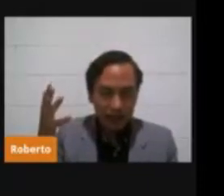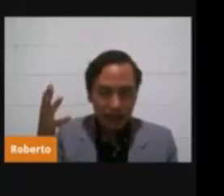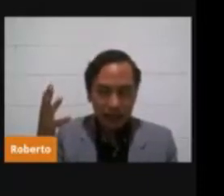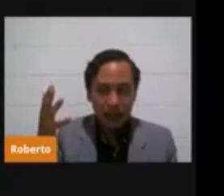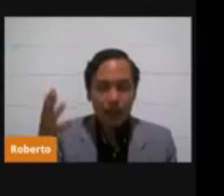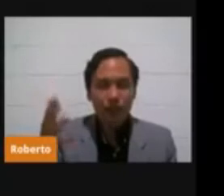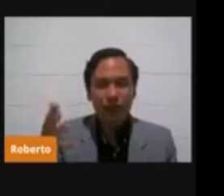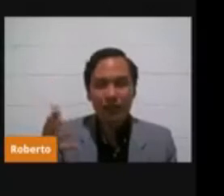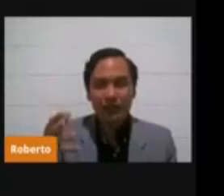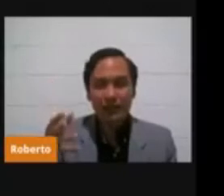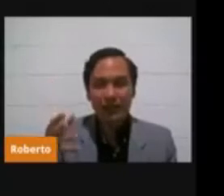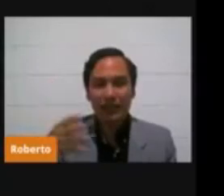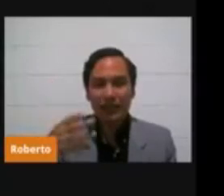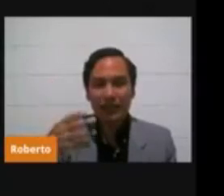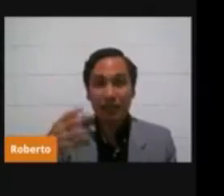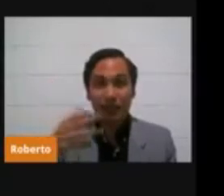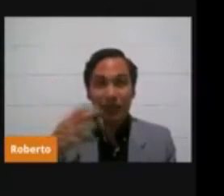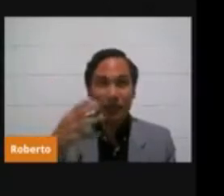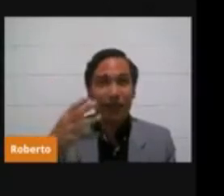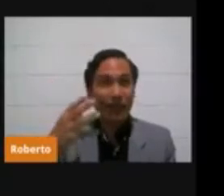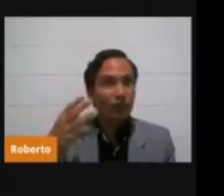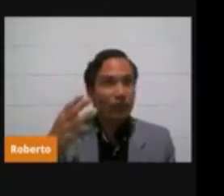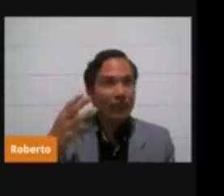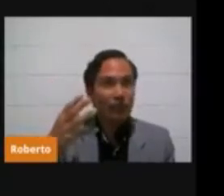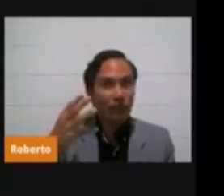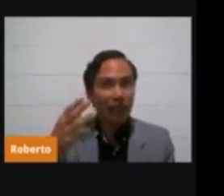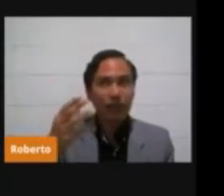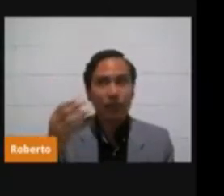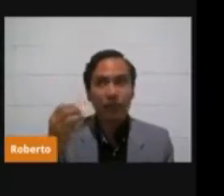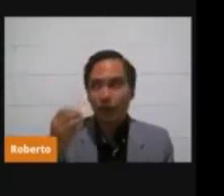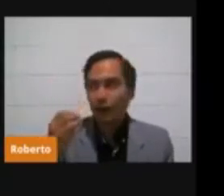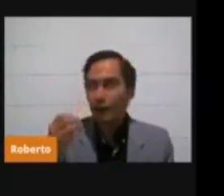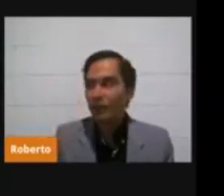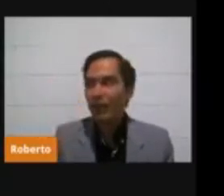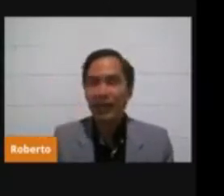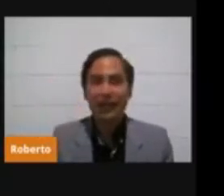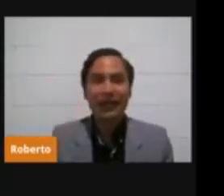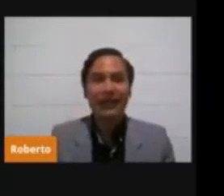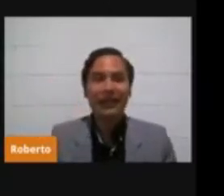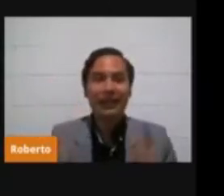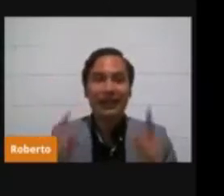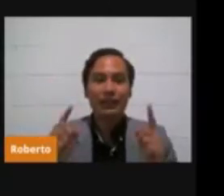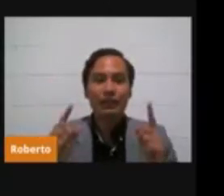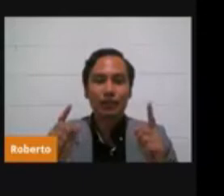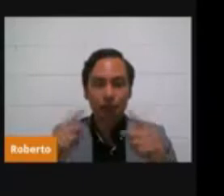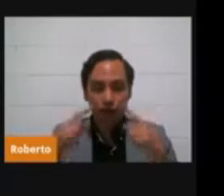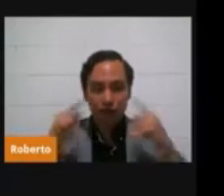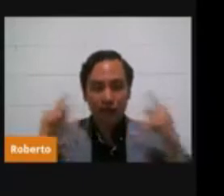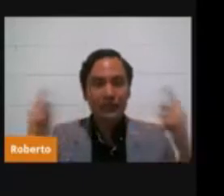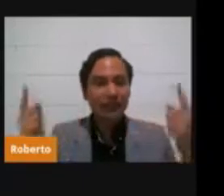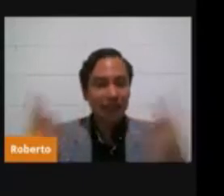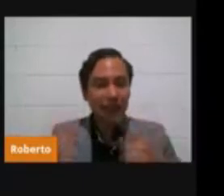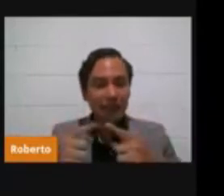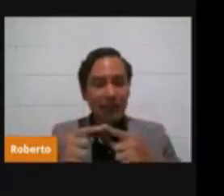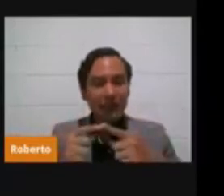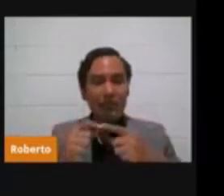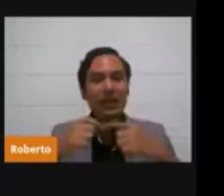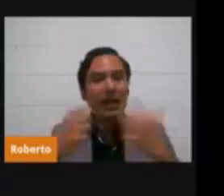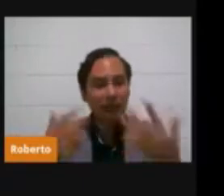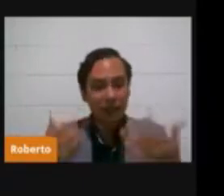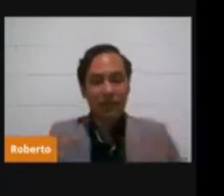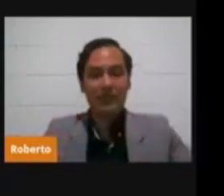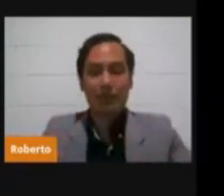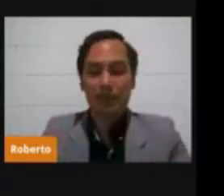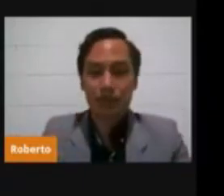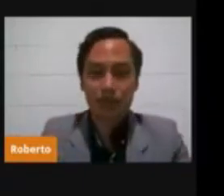otras que sí lo tienen. Y nosotros deberíamos de enfocarnos mejor en que nosotros y ser el ambiente